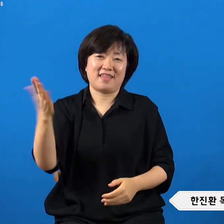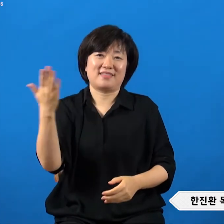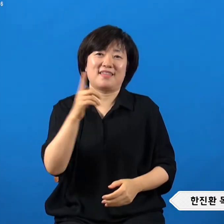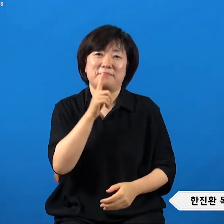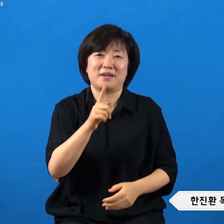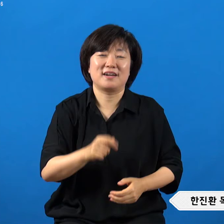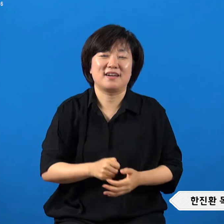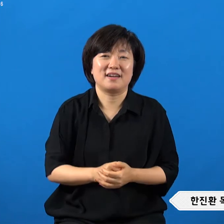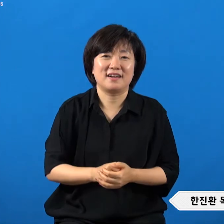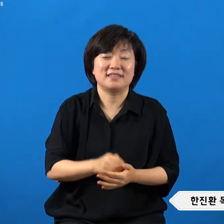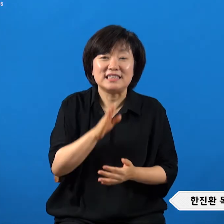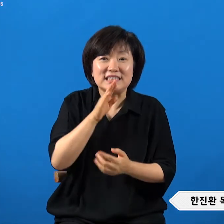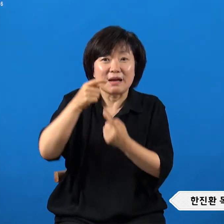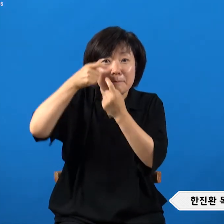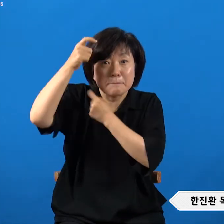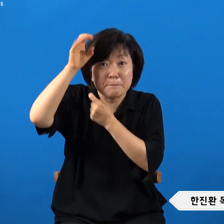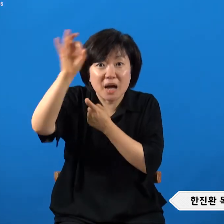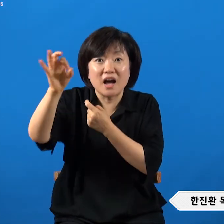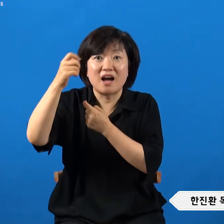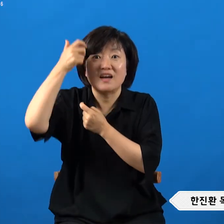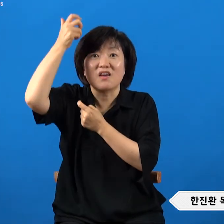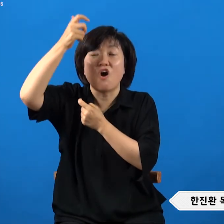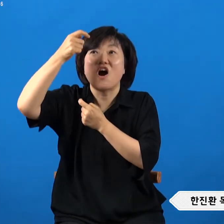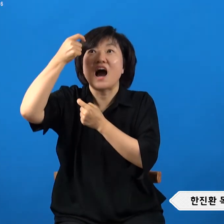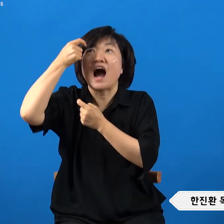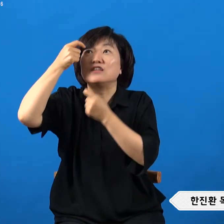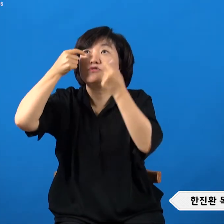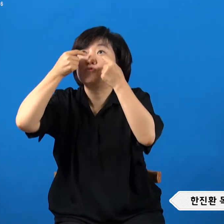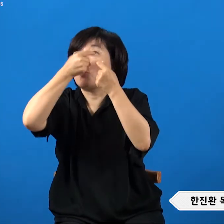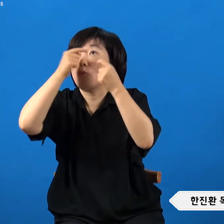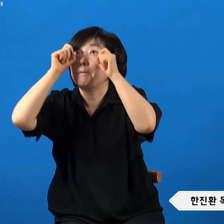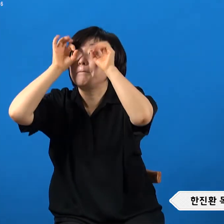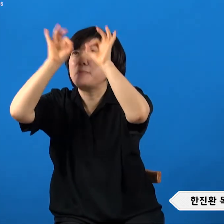했으니까요. 직접 영안으로 보았으니까요.